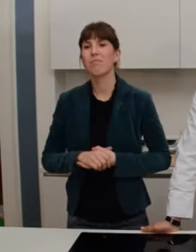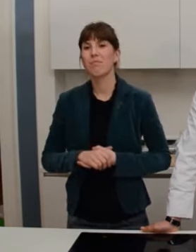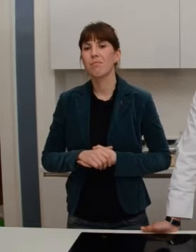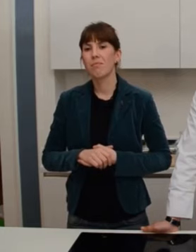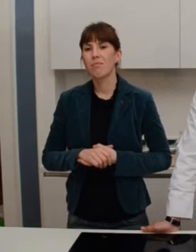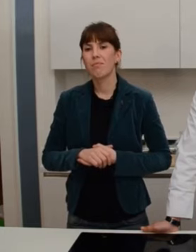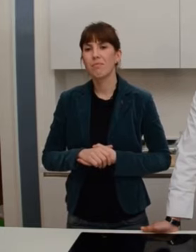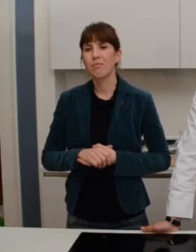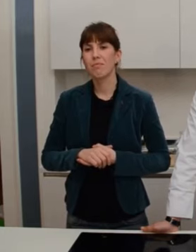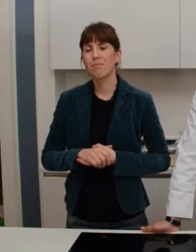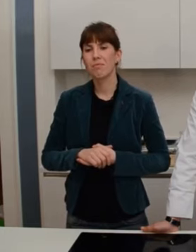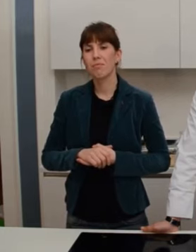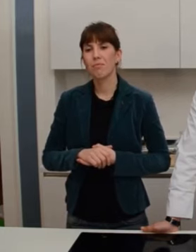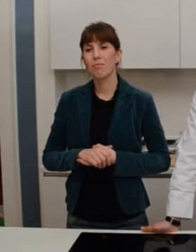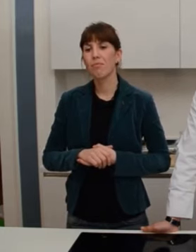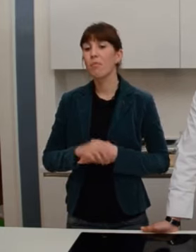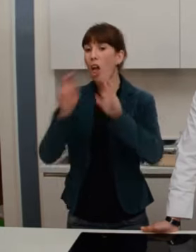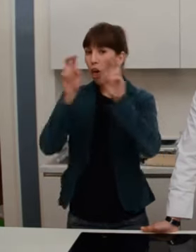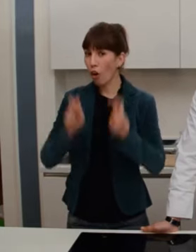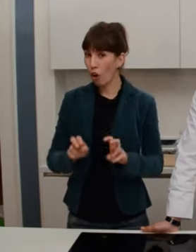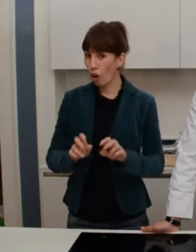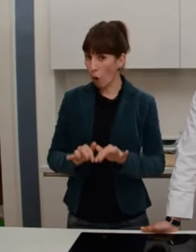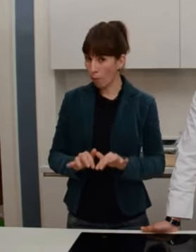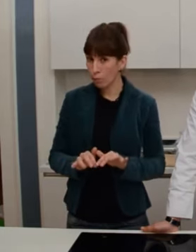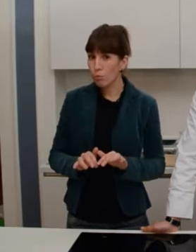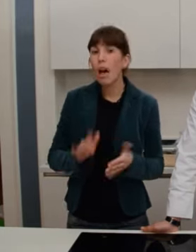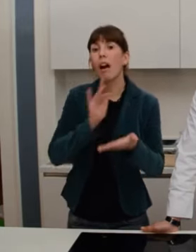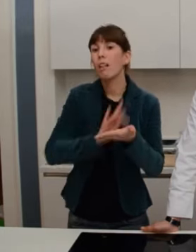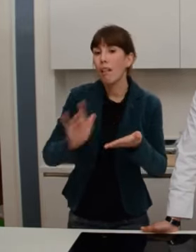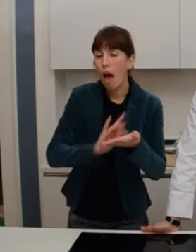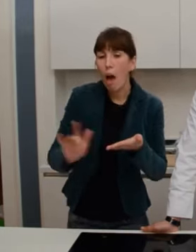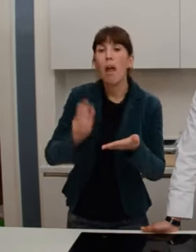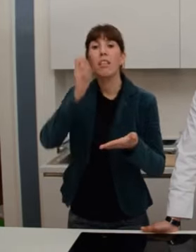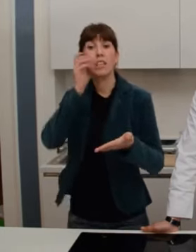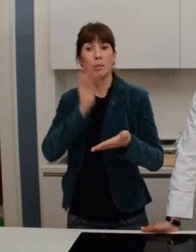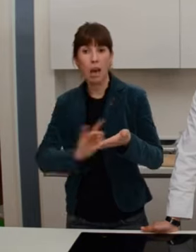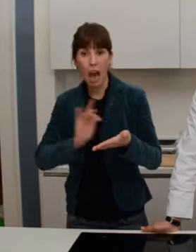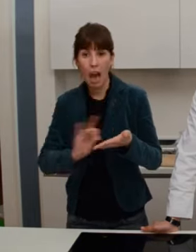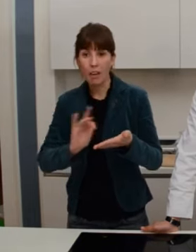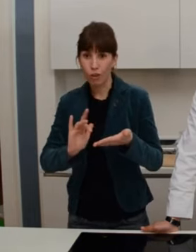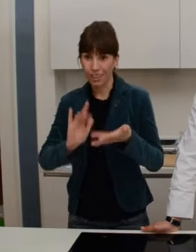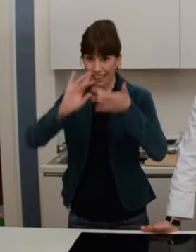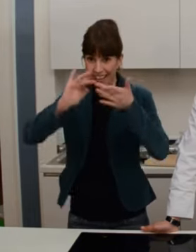sarà poi sufficiente essere davanti a un computer a un tablet o uno Smartphone con connessione